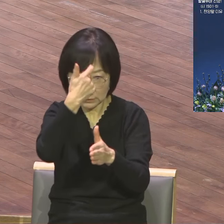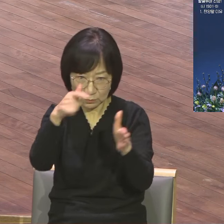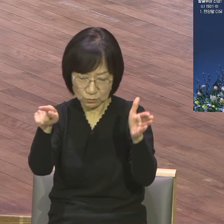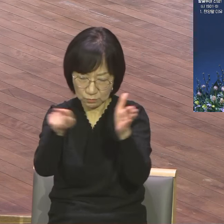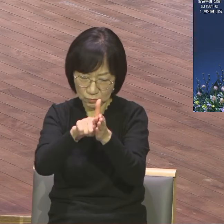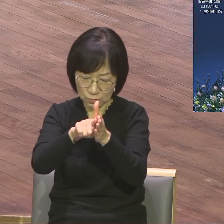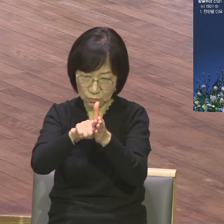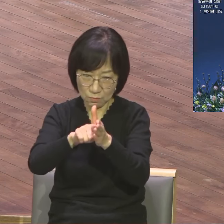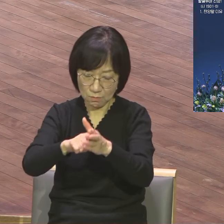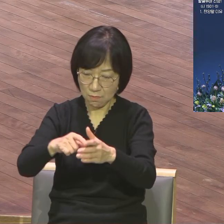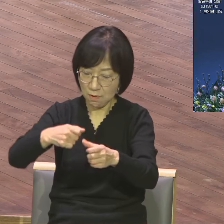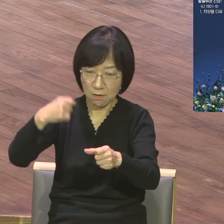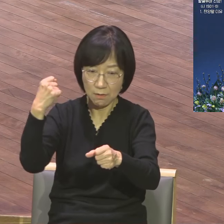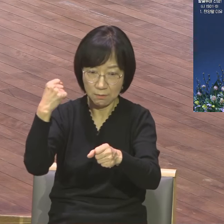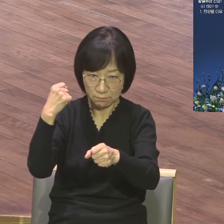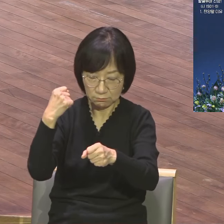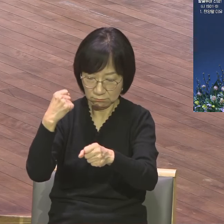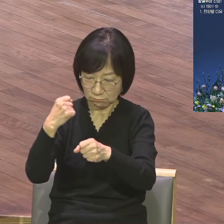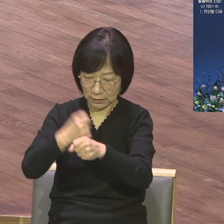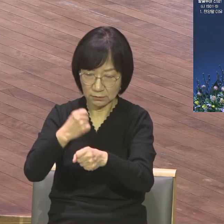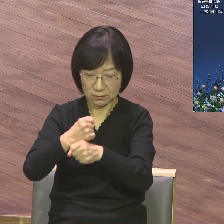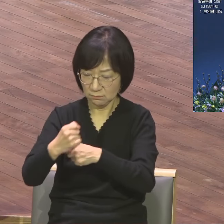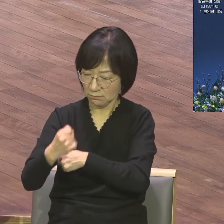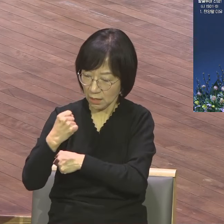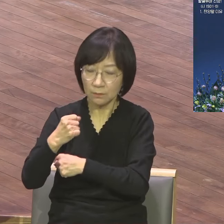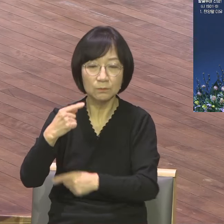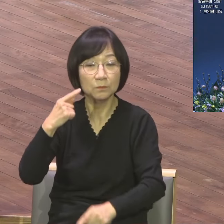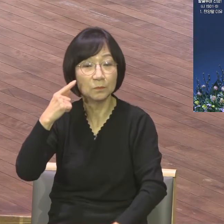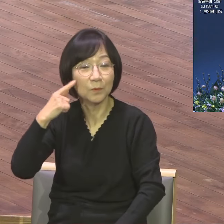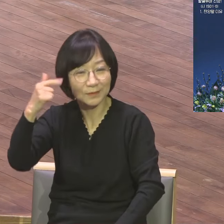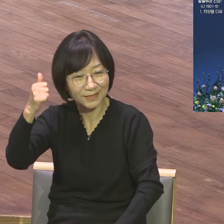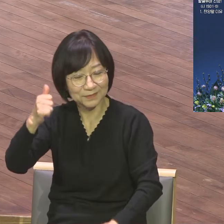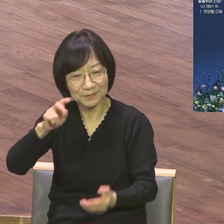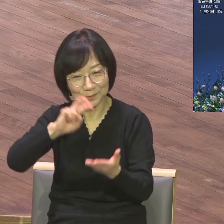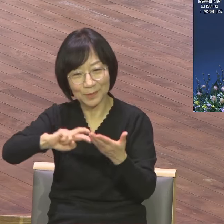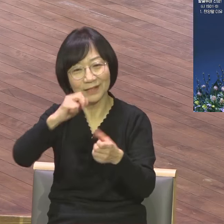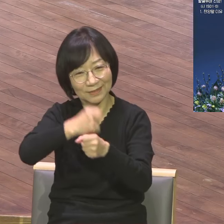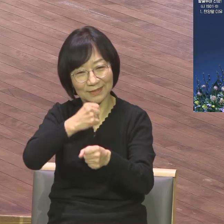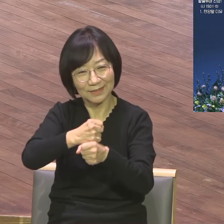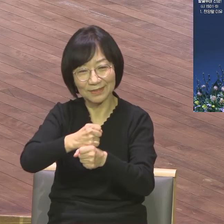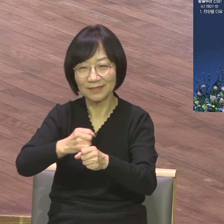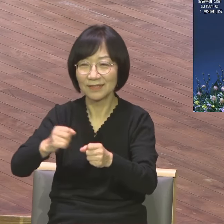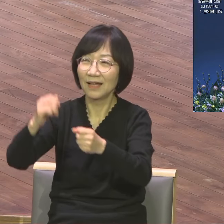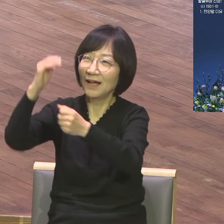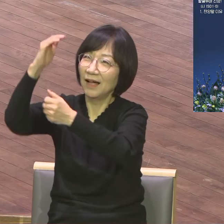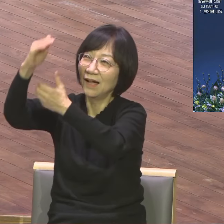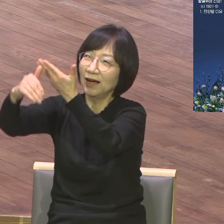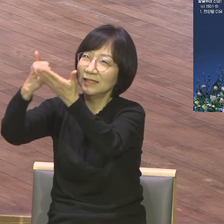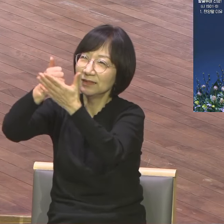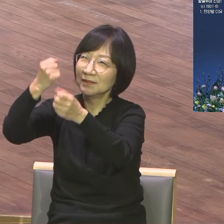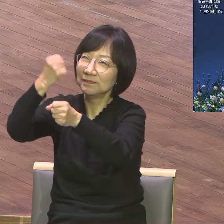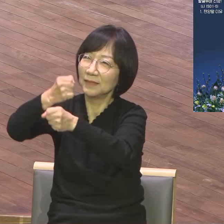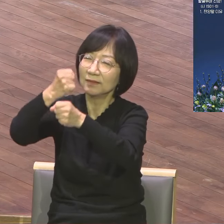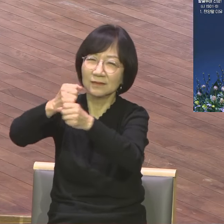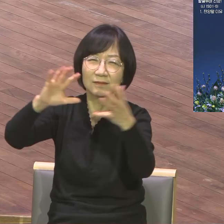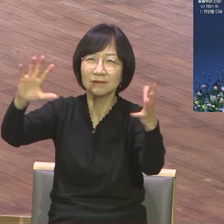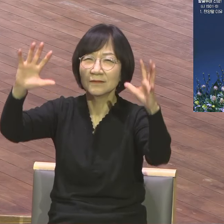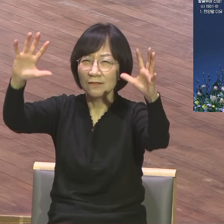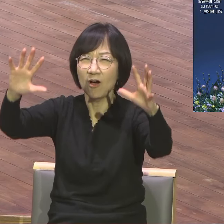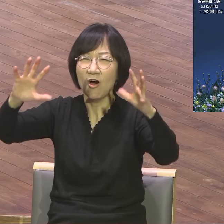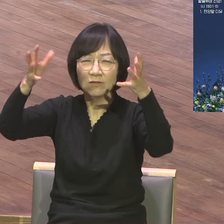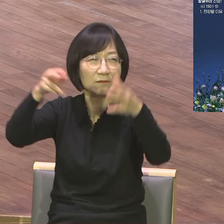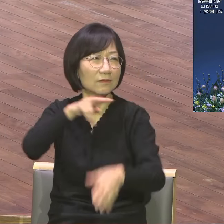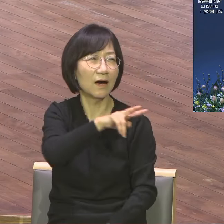기독교를 국교로 만드는 큰 힘을 기울인 분인데 하나님이 지어진 창조의 세계를 보면서